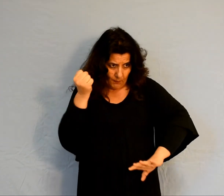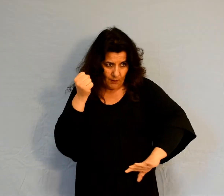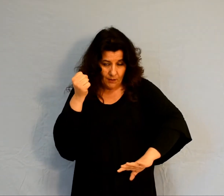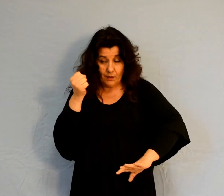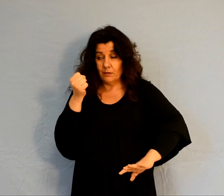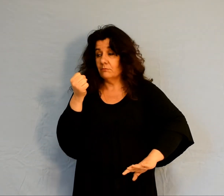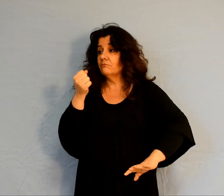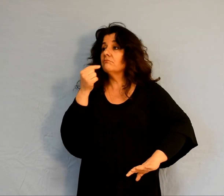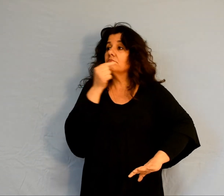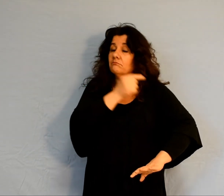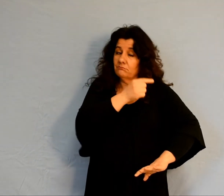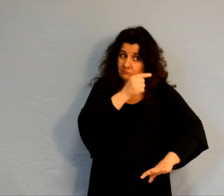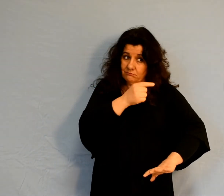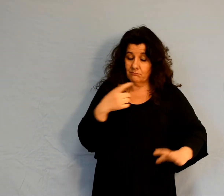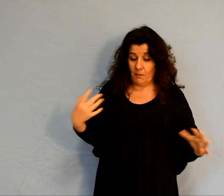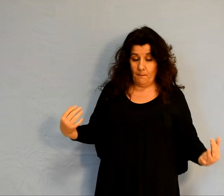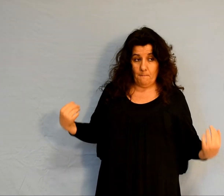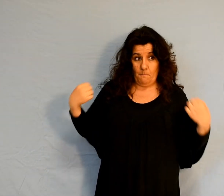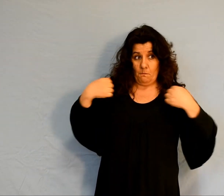laisse-lui encore ton manteau.